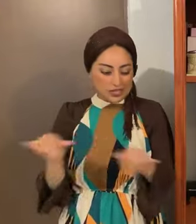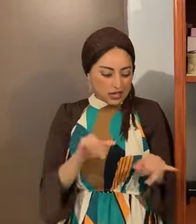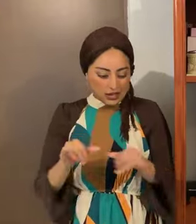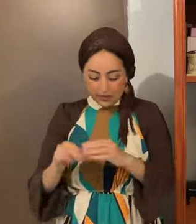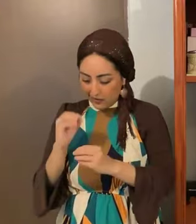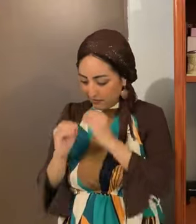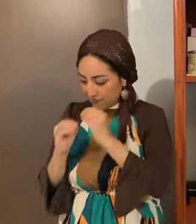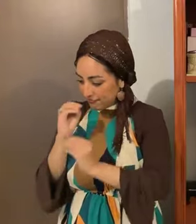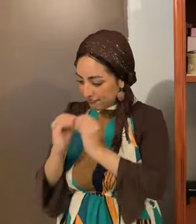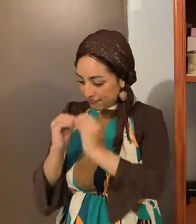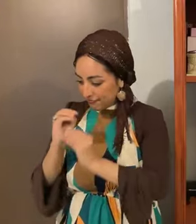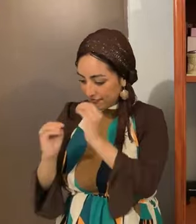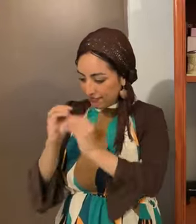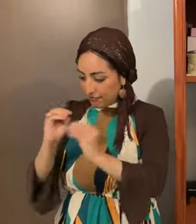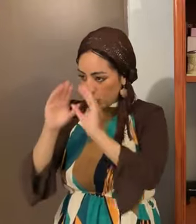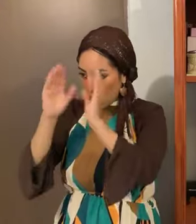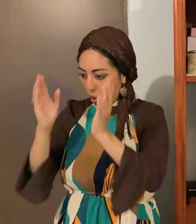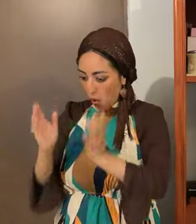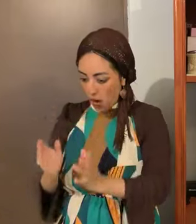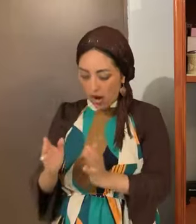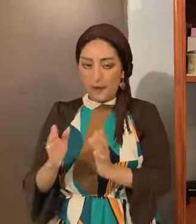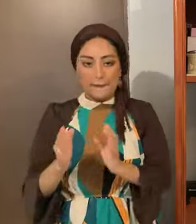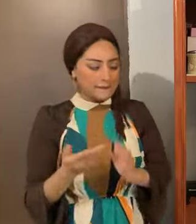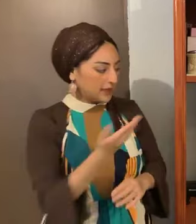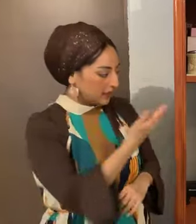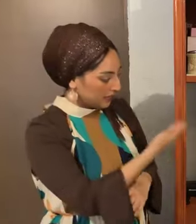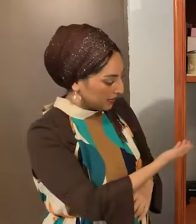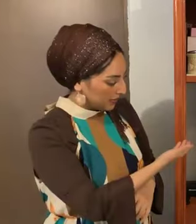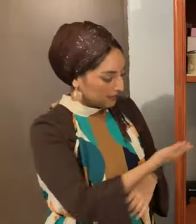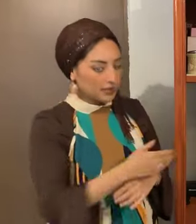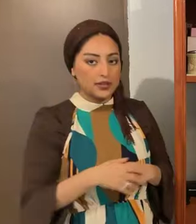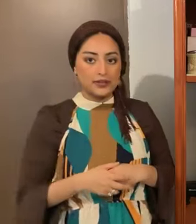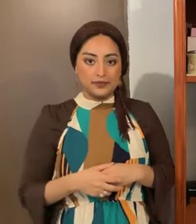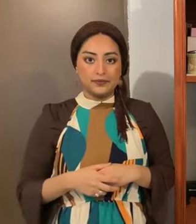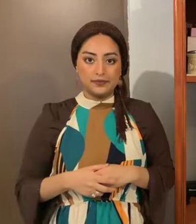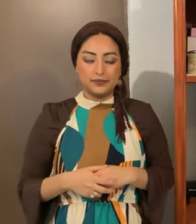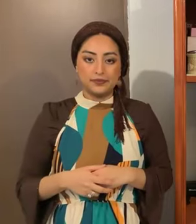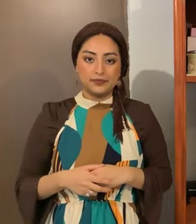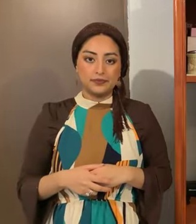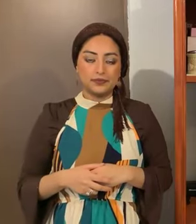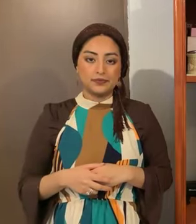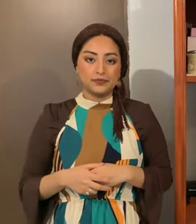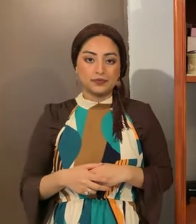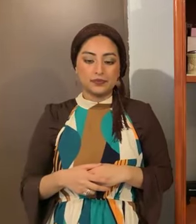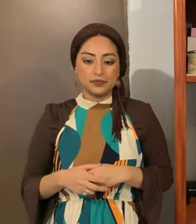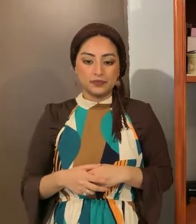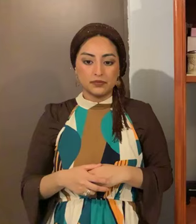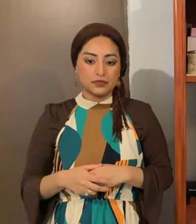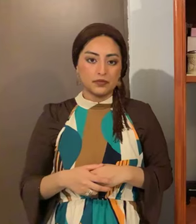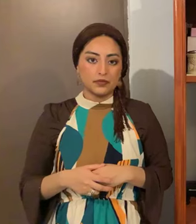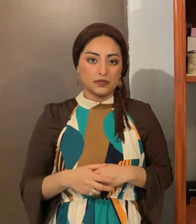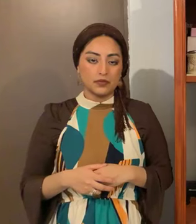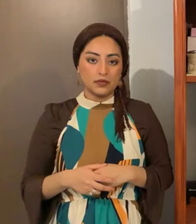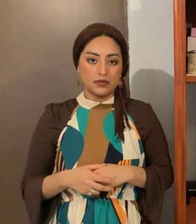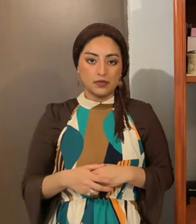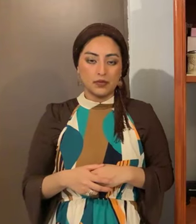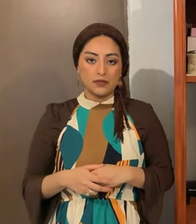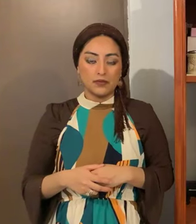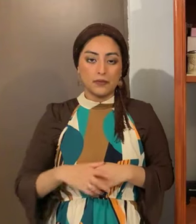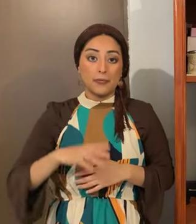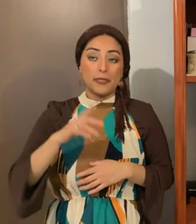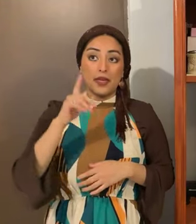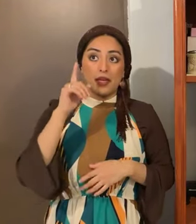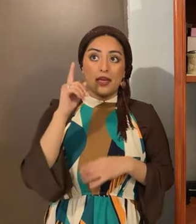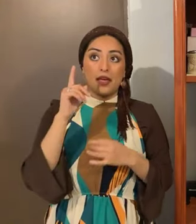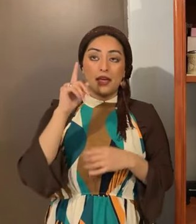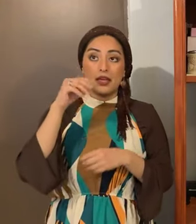en esta ciudad al norte de Israel. Obviamente pues, las excavaciones fueron hechas conforme a los métodos antropológicos, ¿verdad?